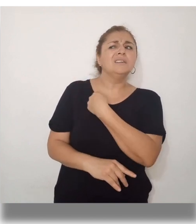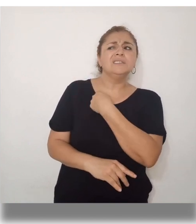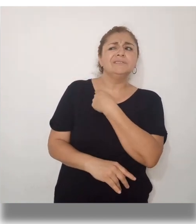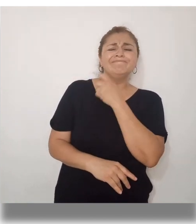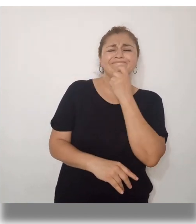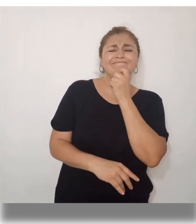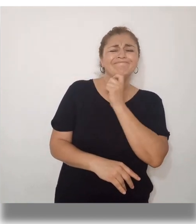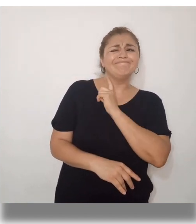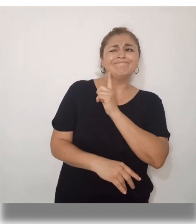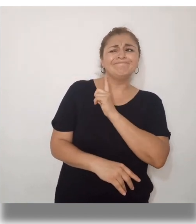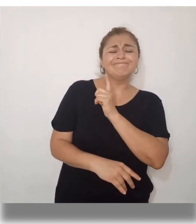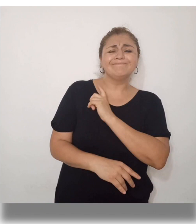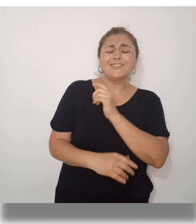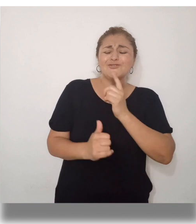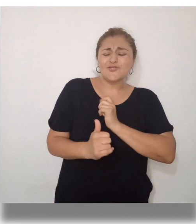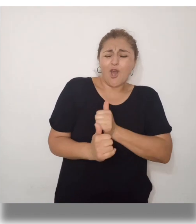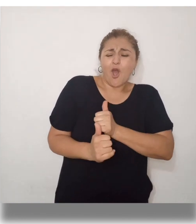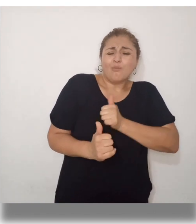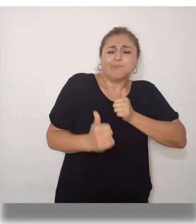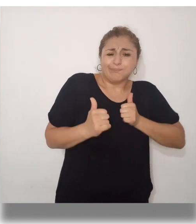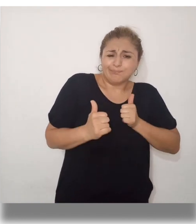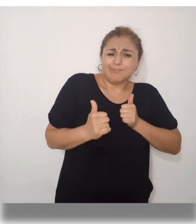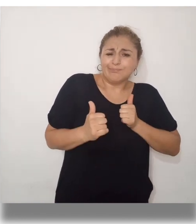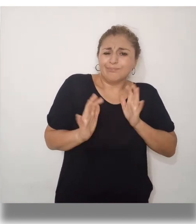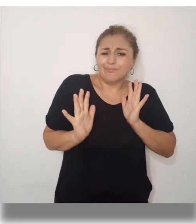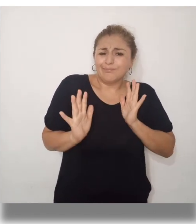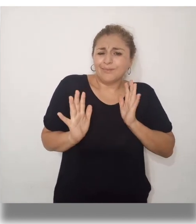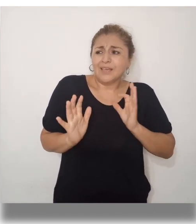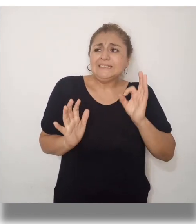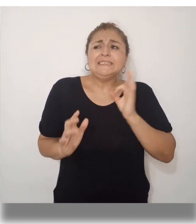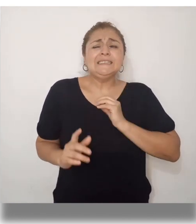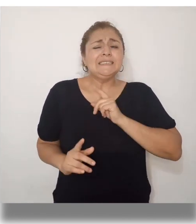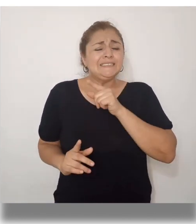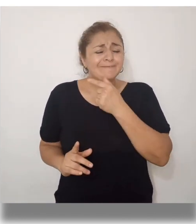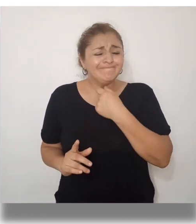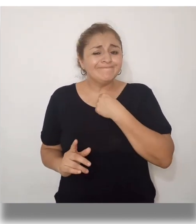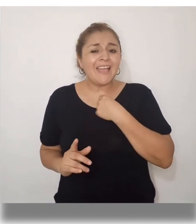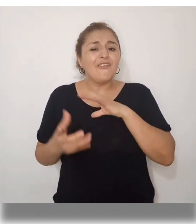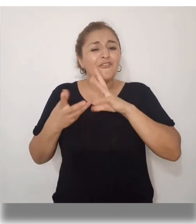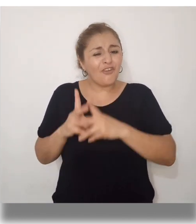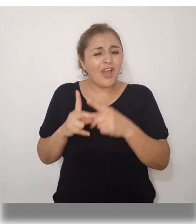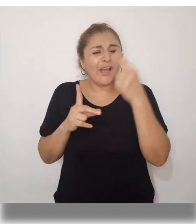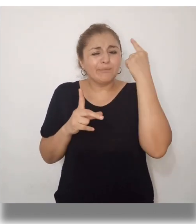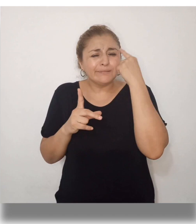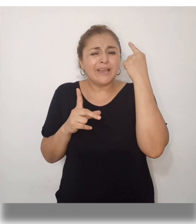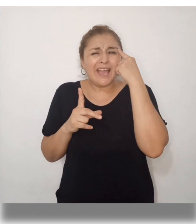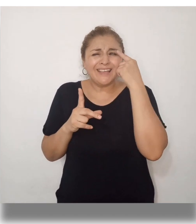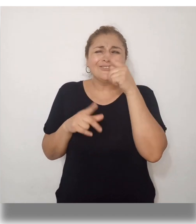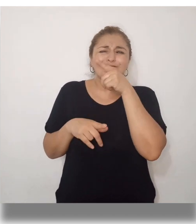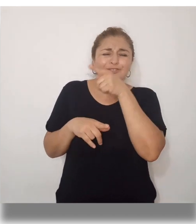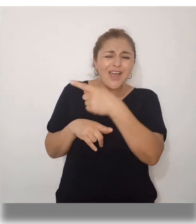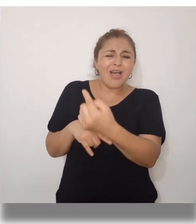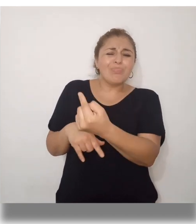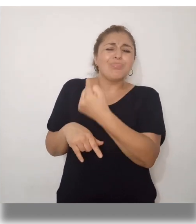palabras o acciones del otro como desfavorables o agresivas hacia